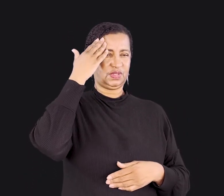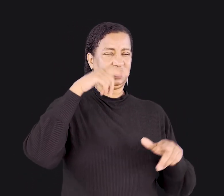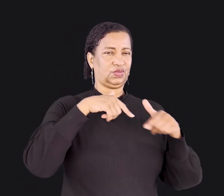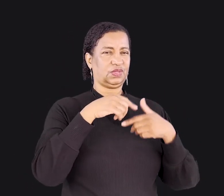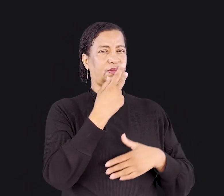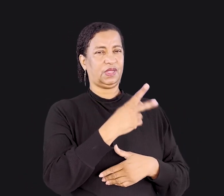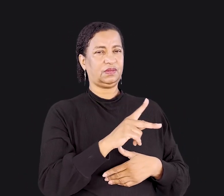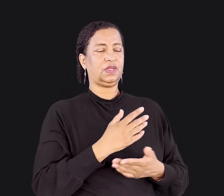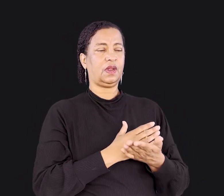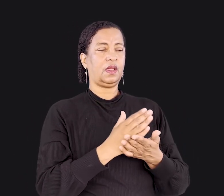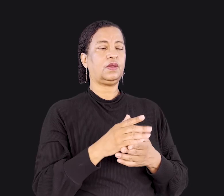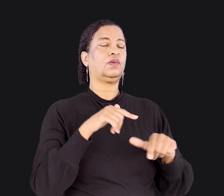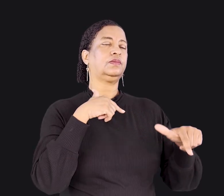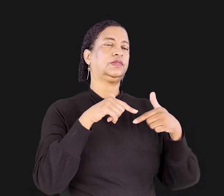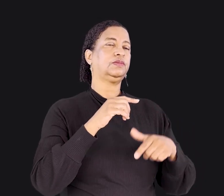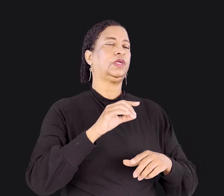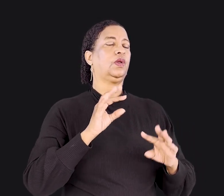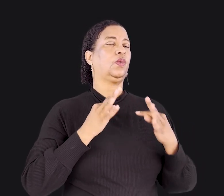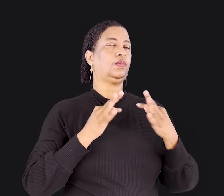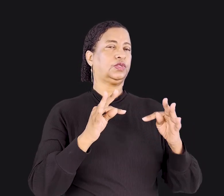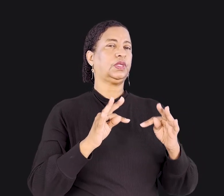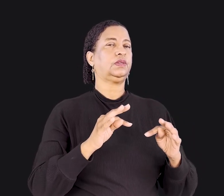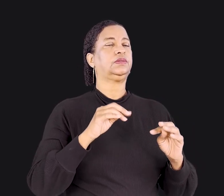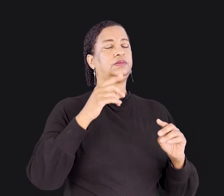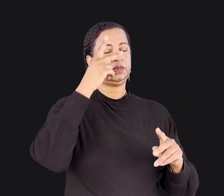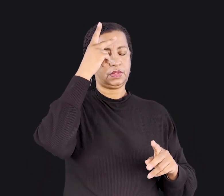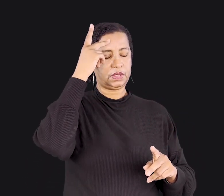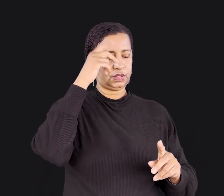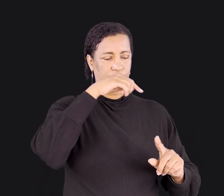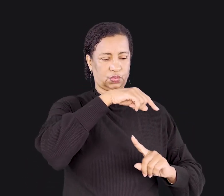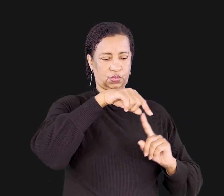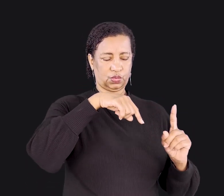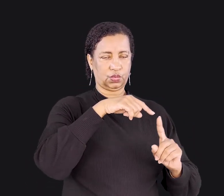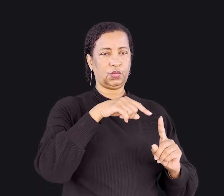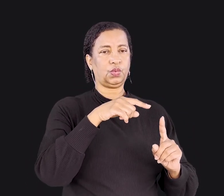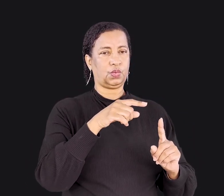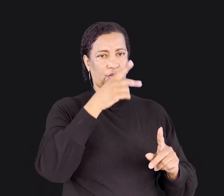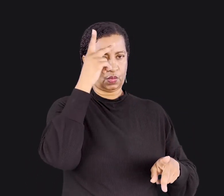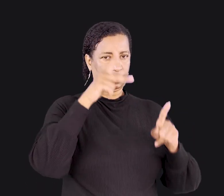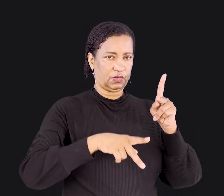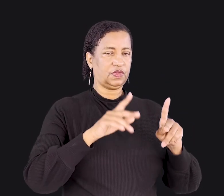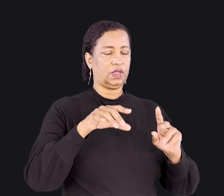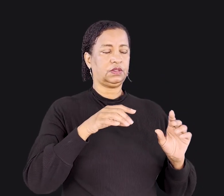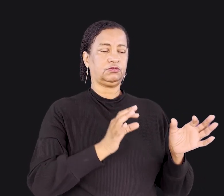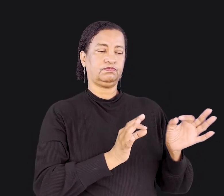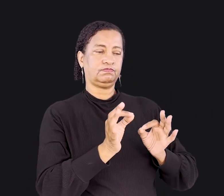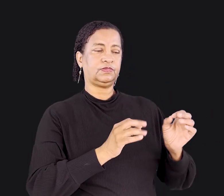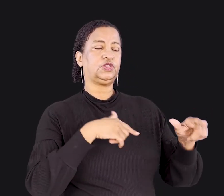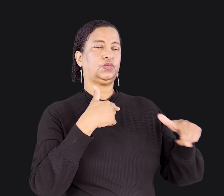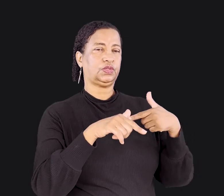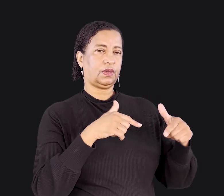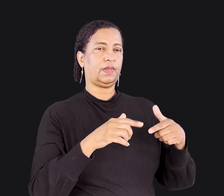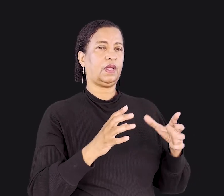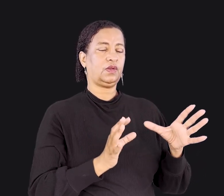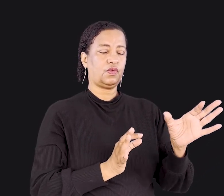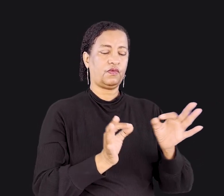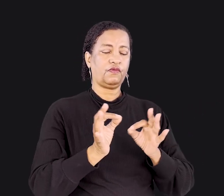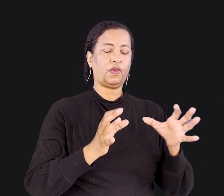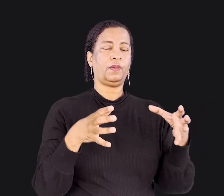missão, passa a atuar como técnico e os santos que são aperfeiçoados toda semana através do seu trabalho formam um